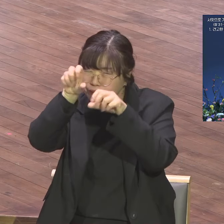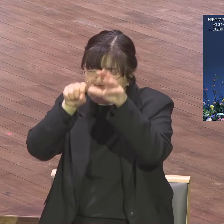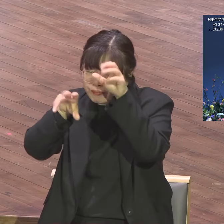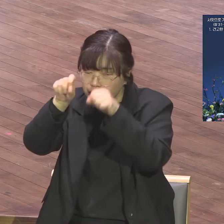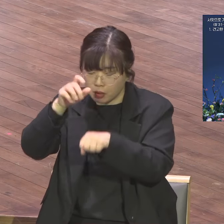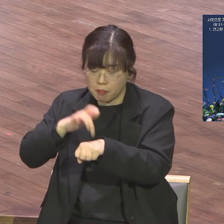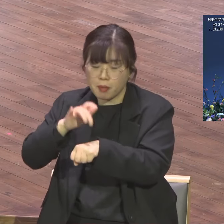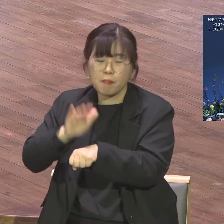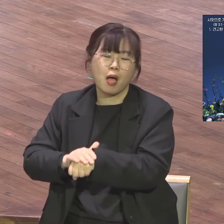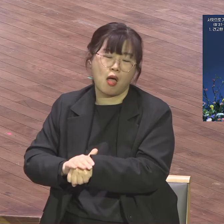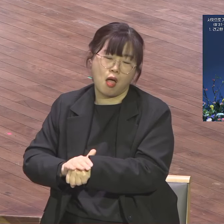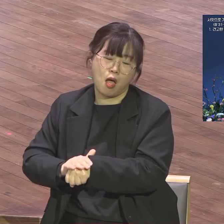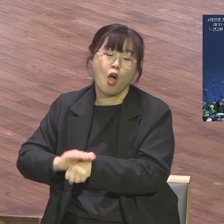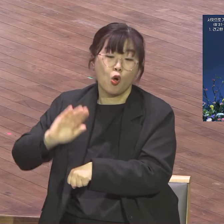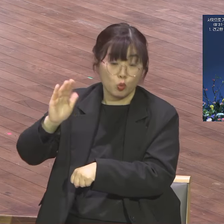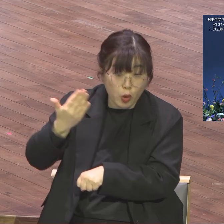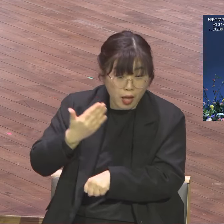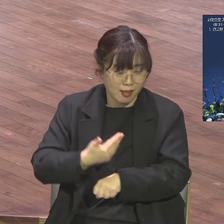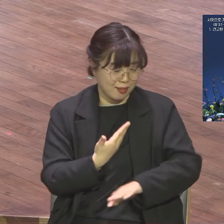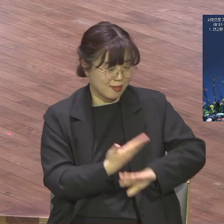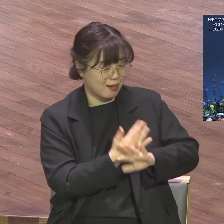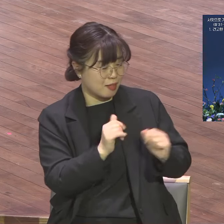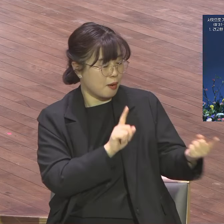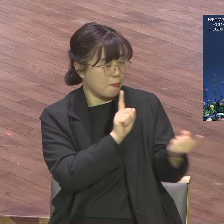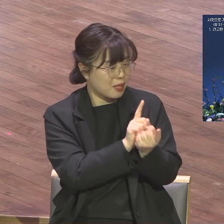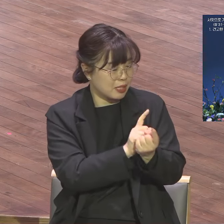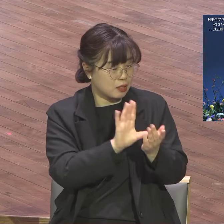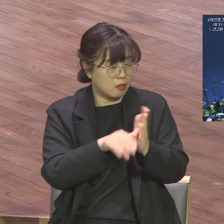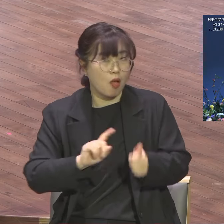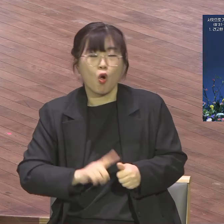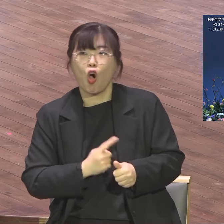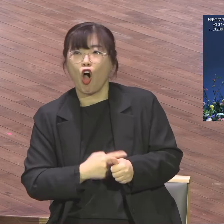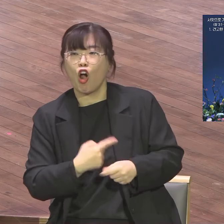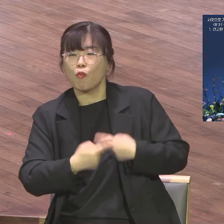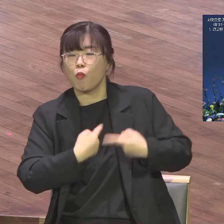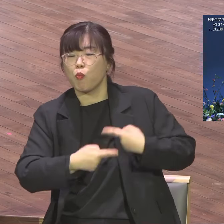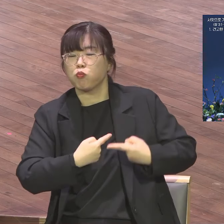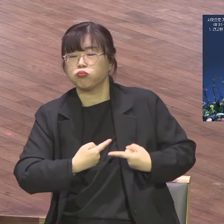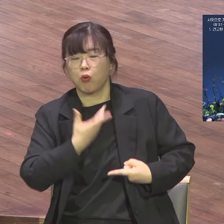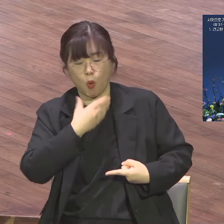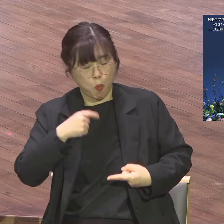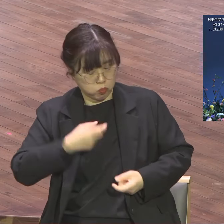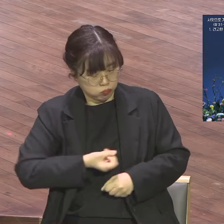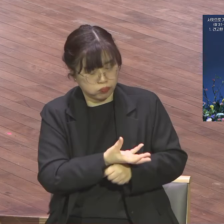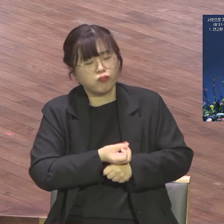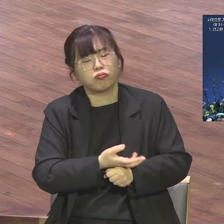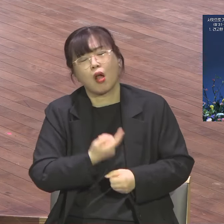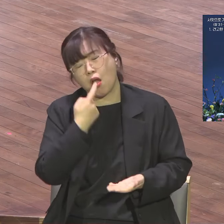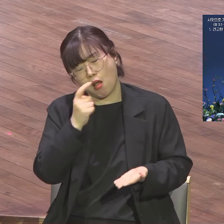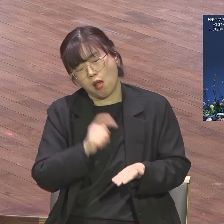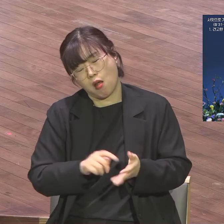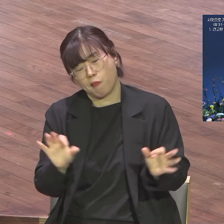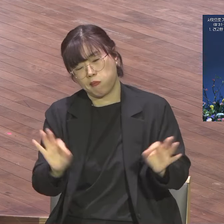나와. 무슨 딴 말 할 거예요? 인간적인 말, 뻘뻘 소리.